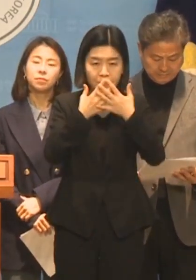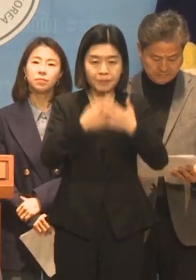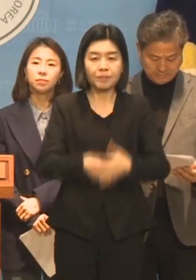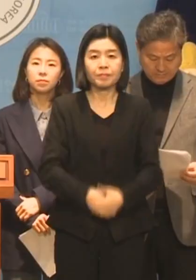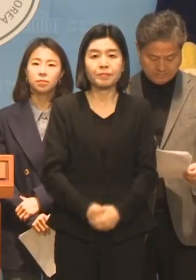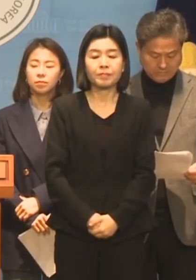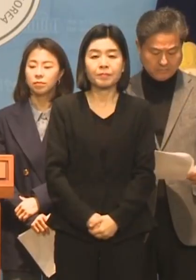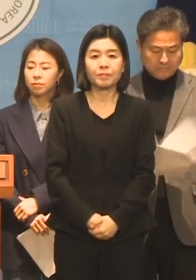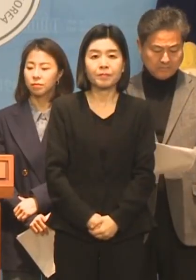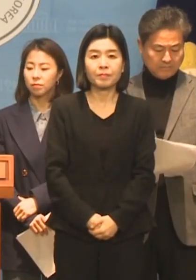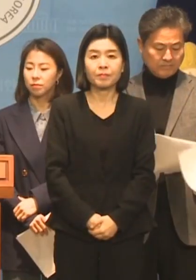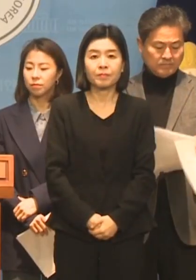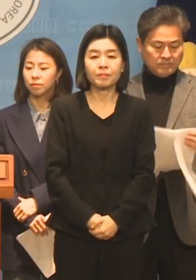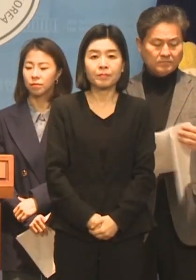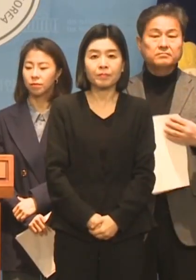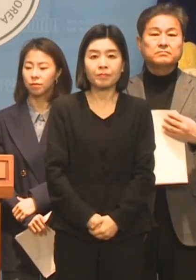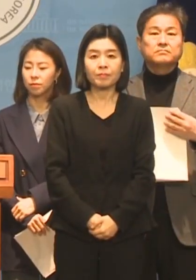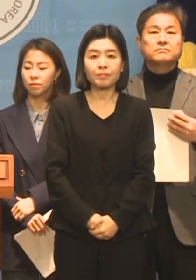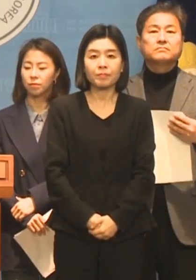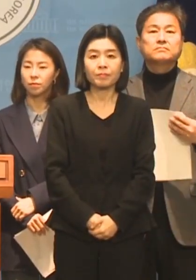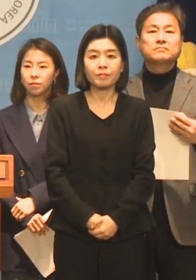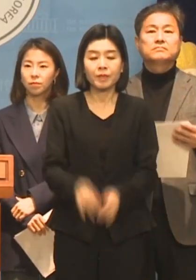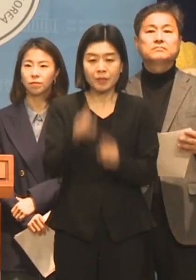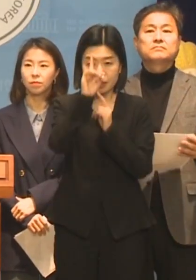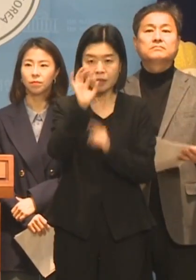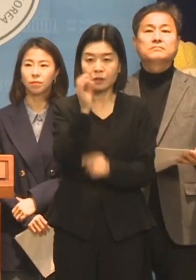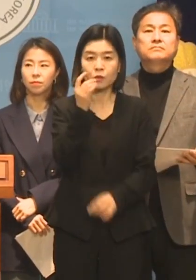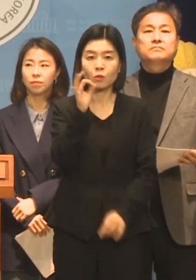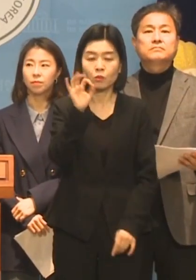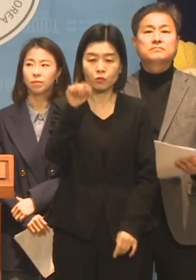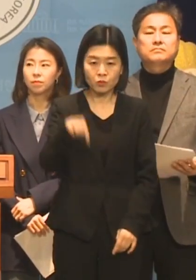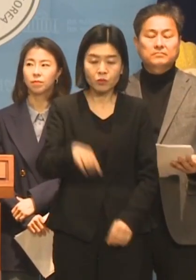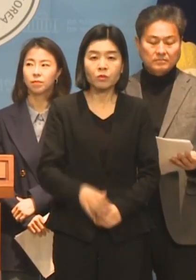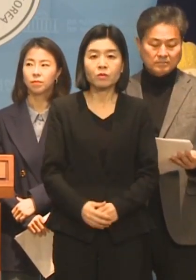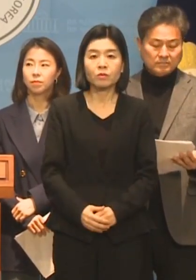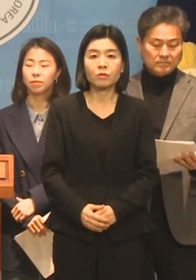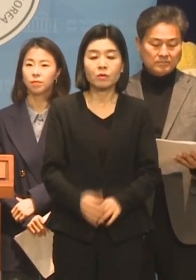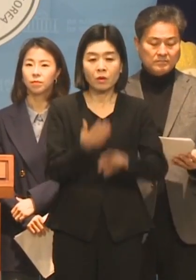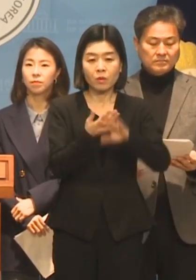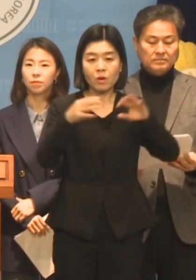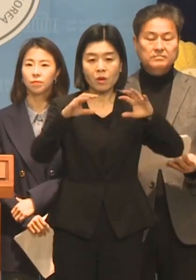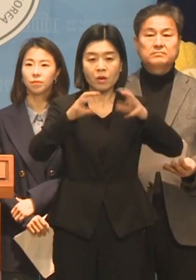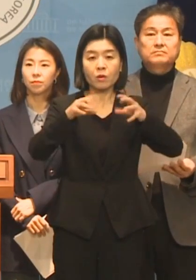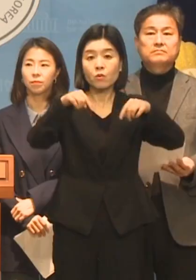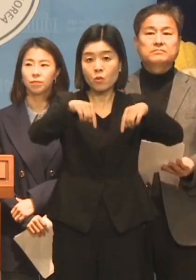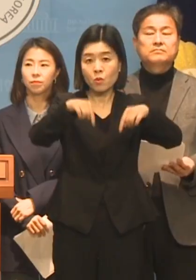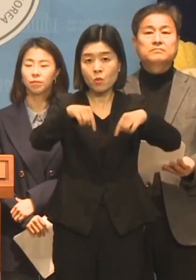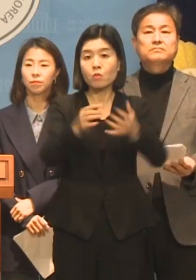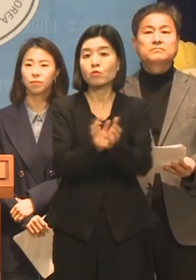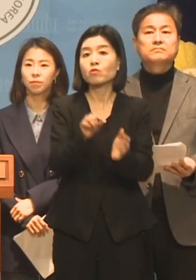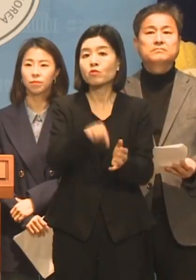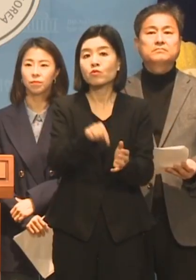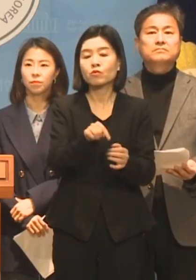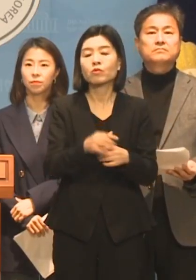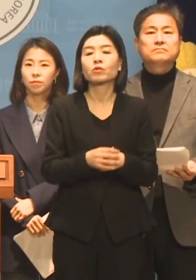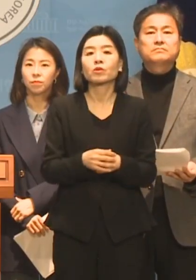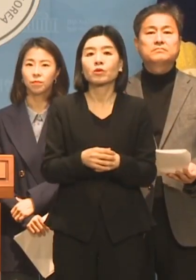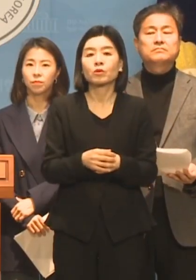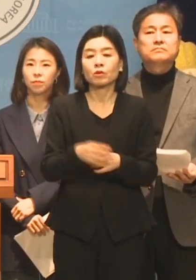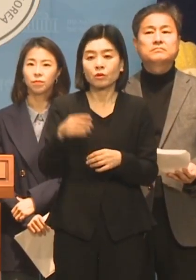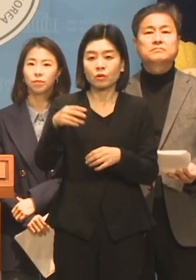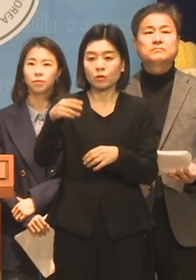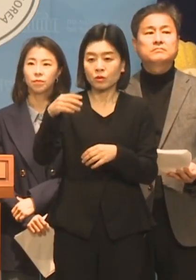네, 인천 서구 국회의원 이용호입니다. 회견문 이어서 읽겠습니다. 다음으로 외교부는 심 총장 자녀가 지원한 공무직 채용